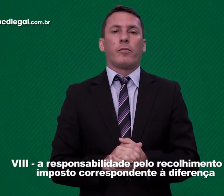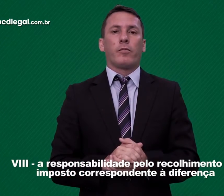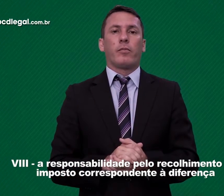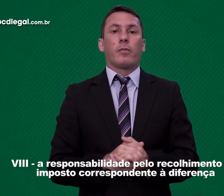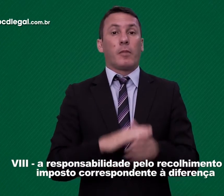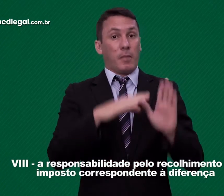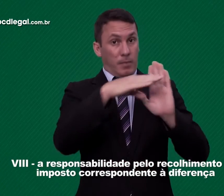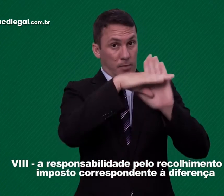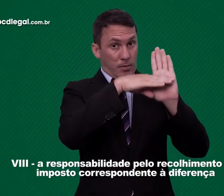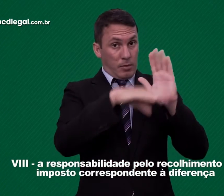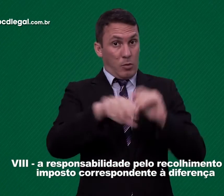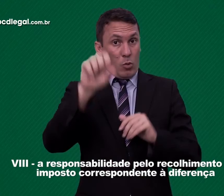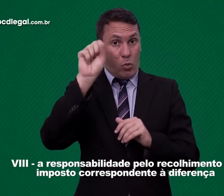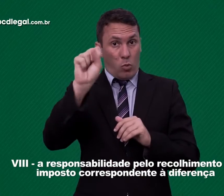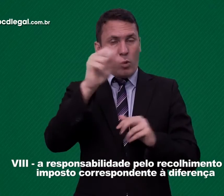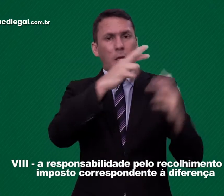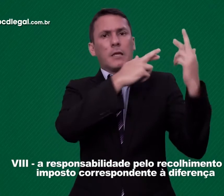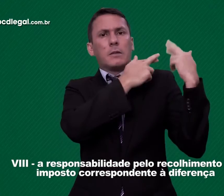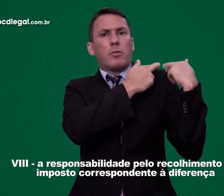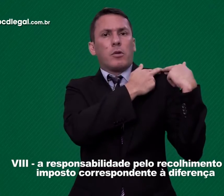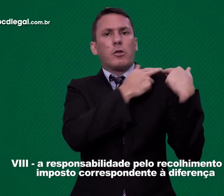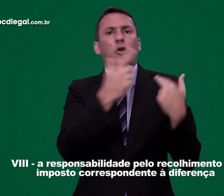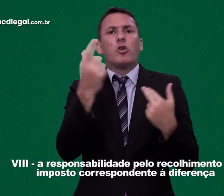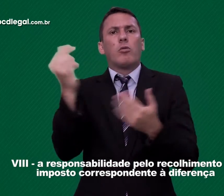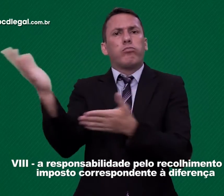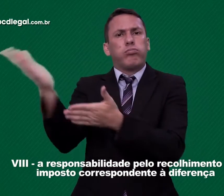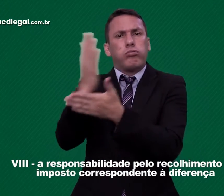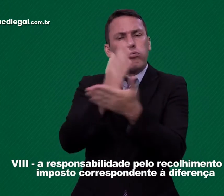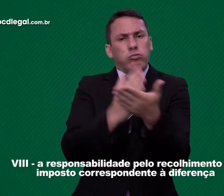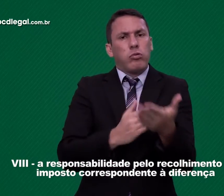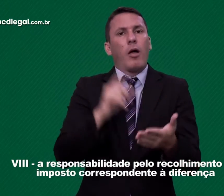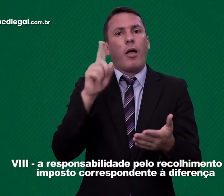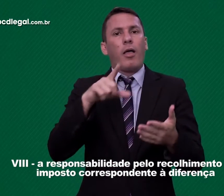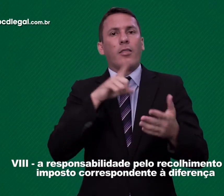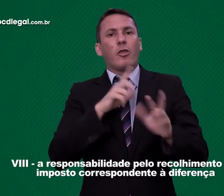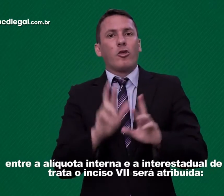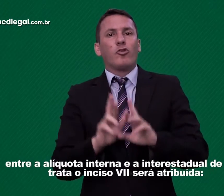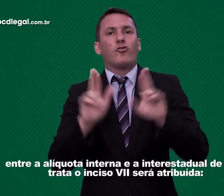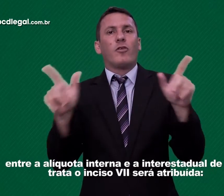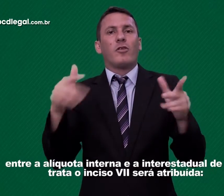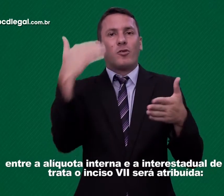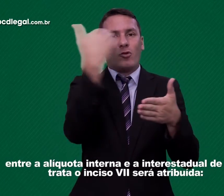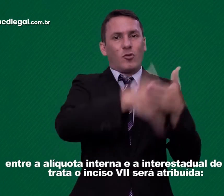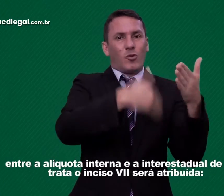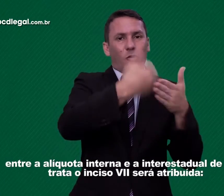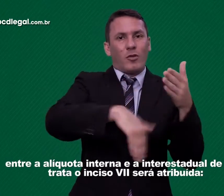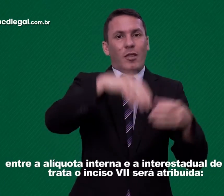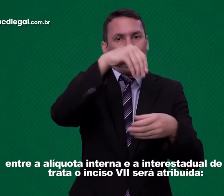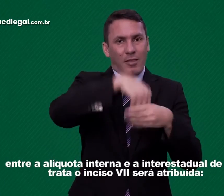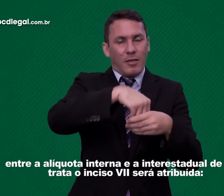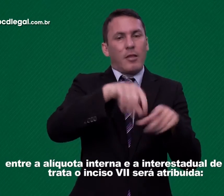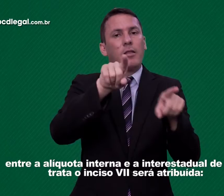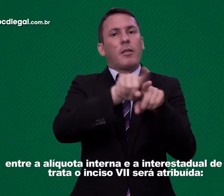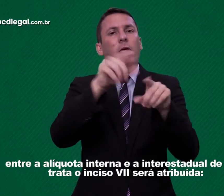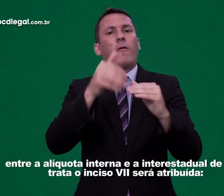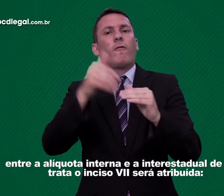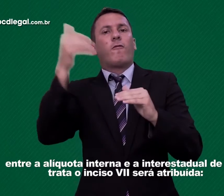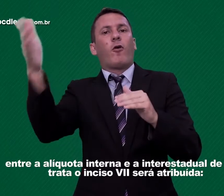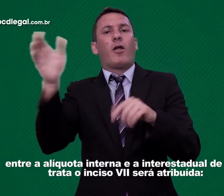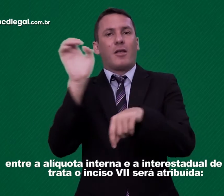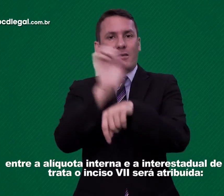A responsabilidade pelo recolhimento do imposto correspondente à diferença entre a alíquota interna e